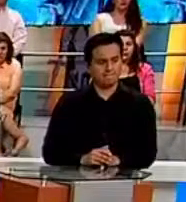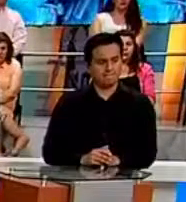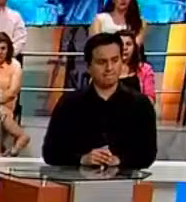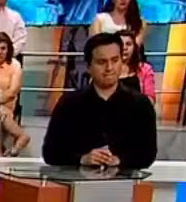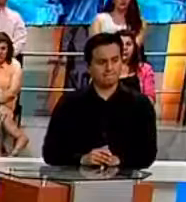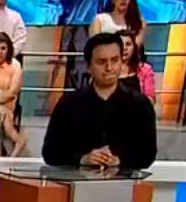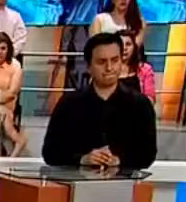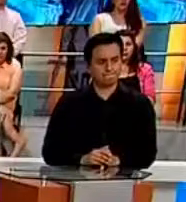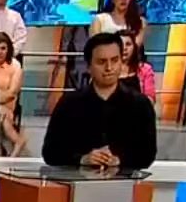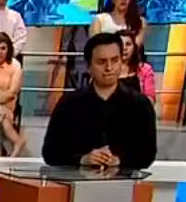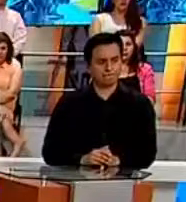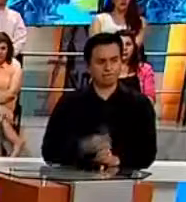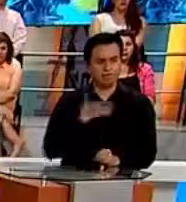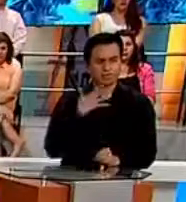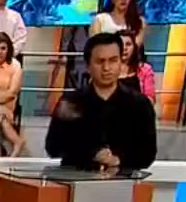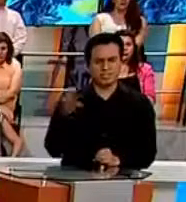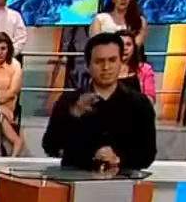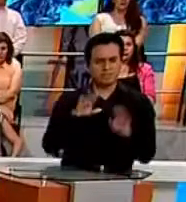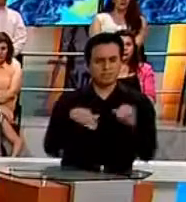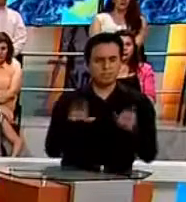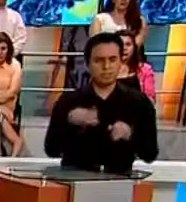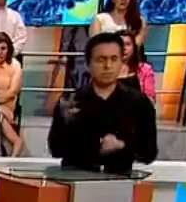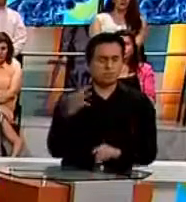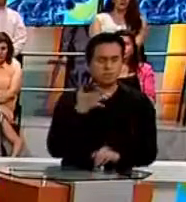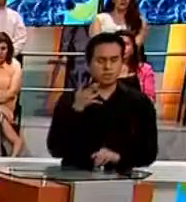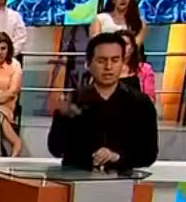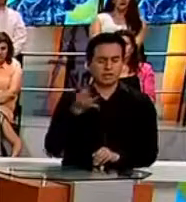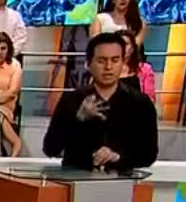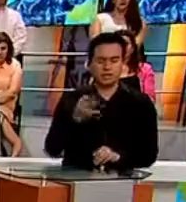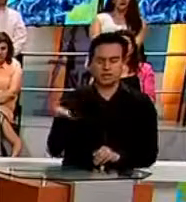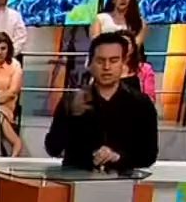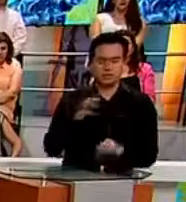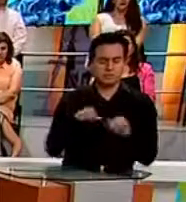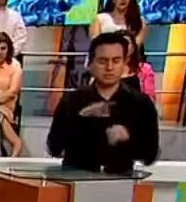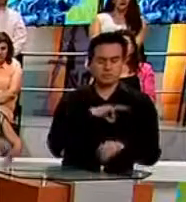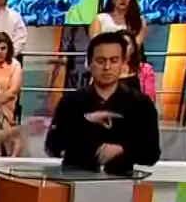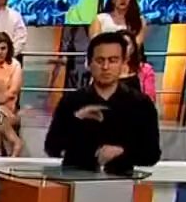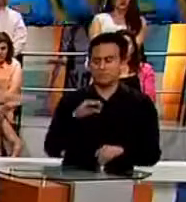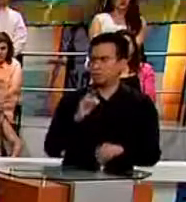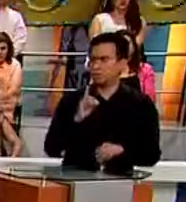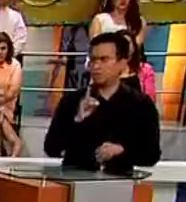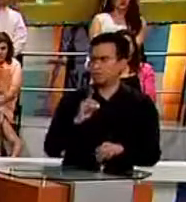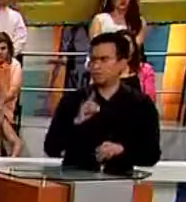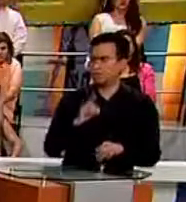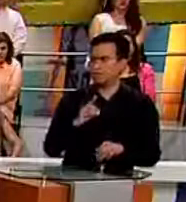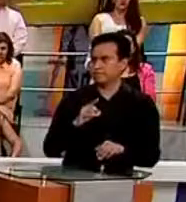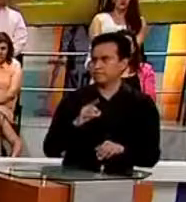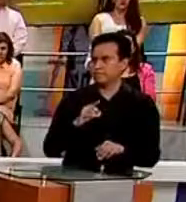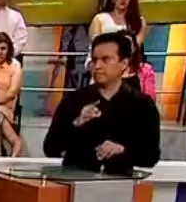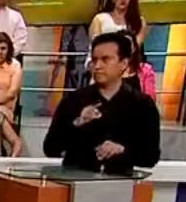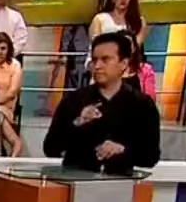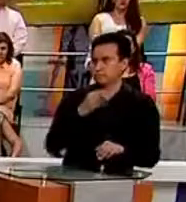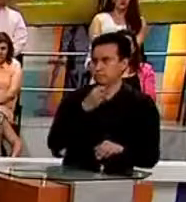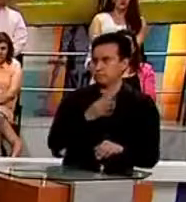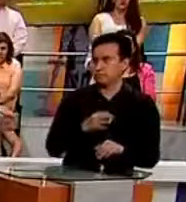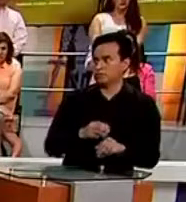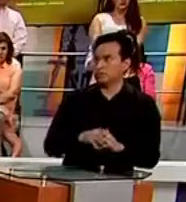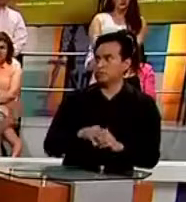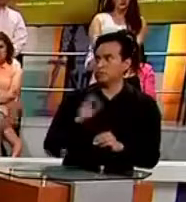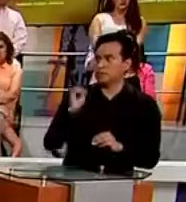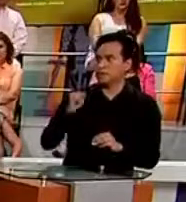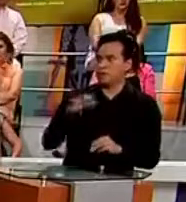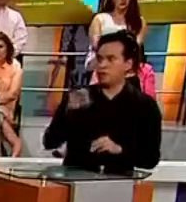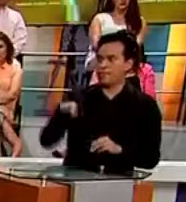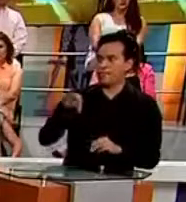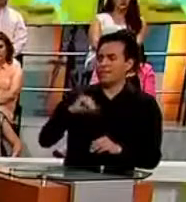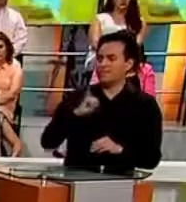¿Por qué usted dice que es la misma, señora? ¿Por qué usted dice que es la misma? Porque siempre fue pensión de orfandad y después cuando ya